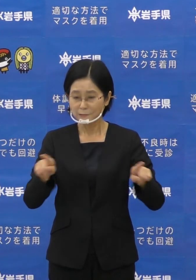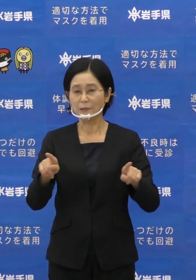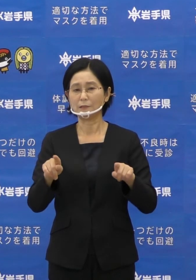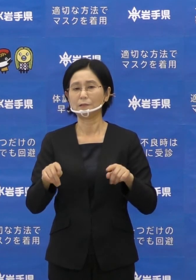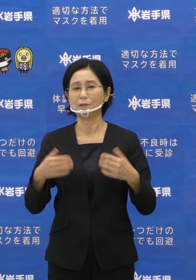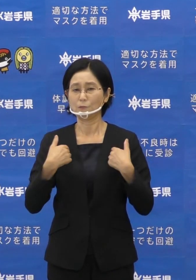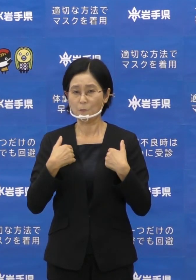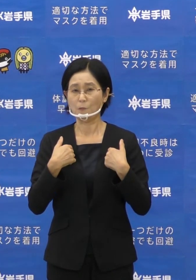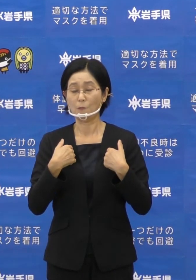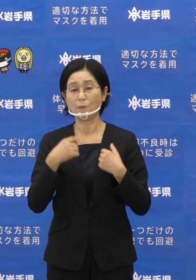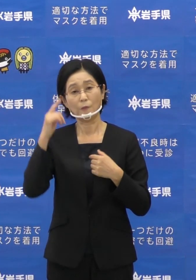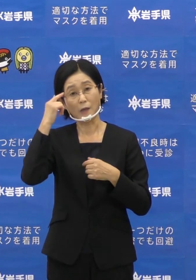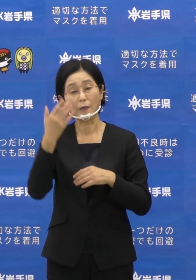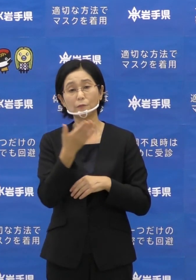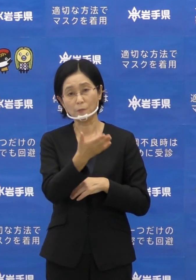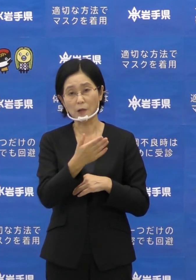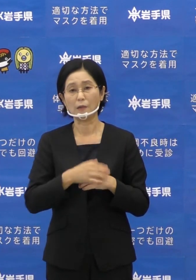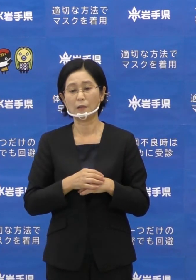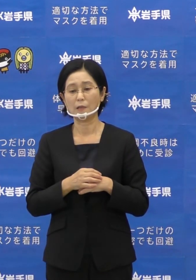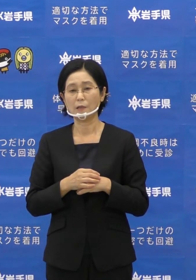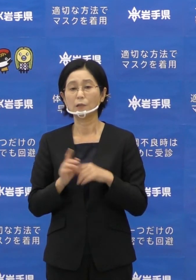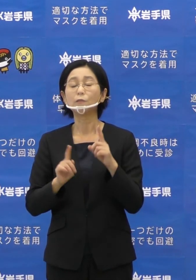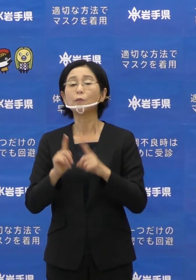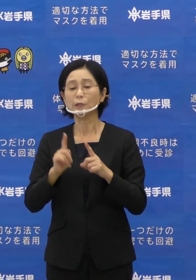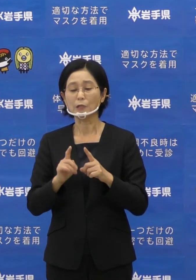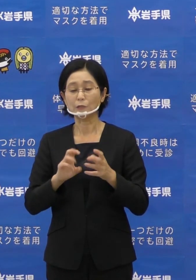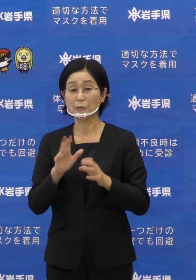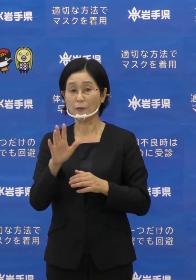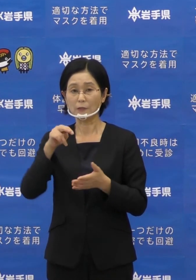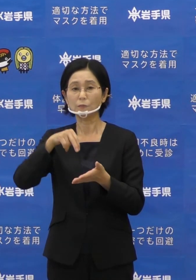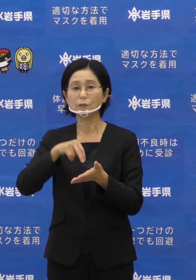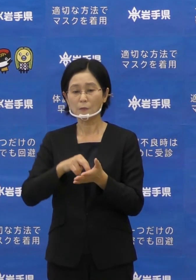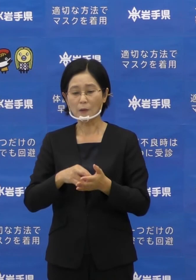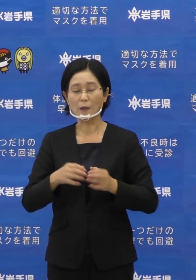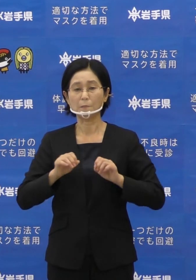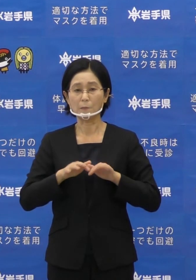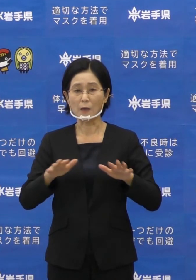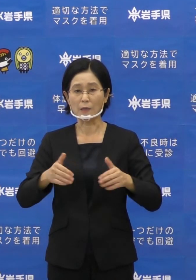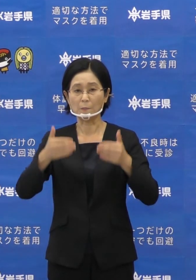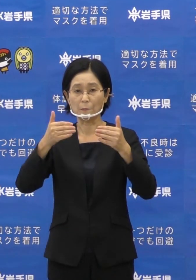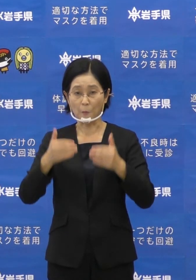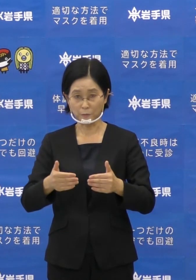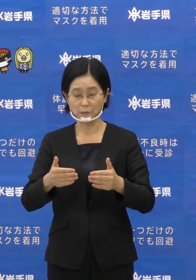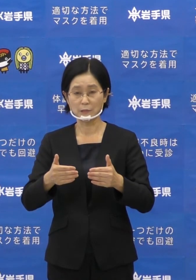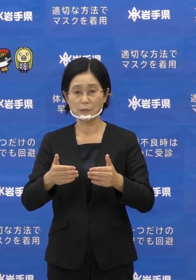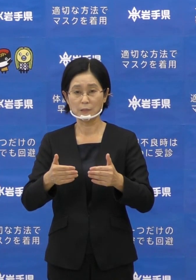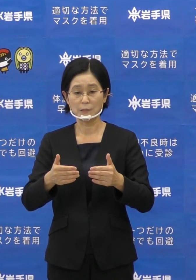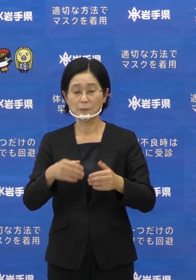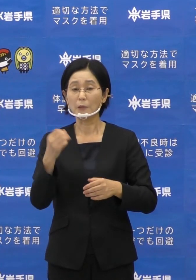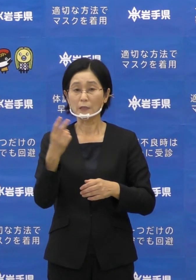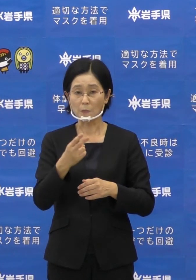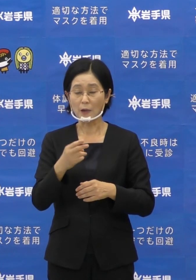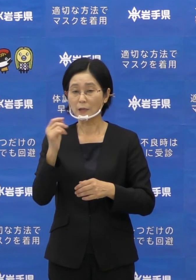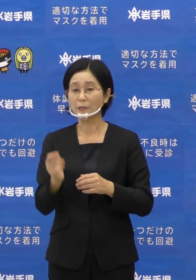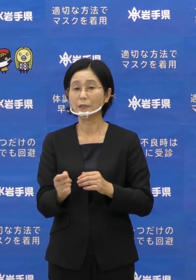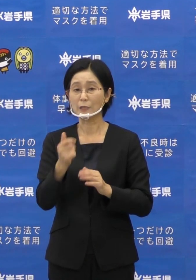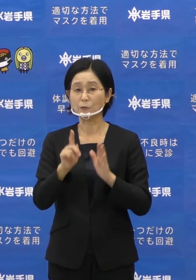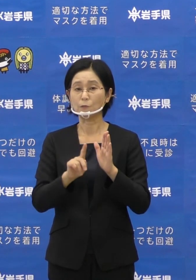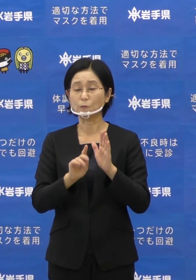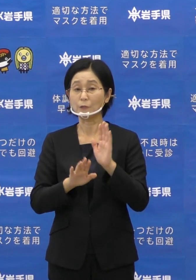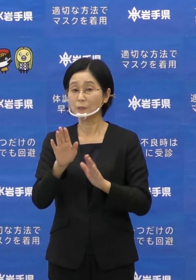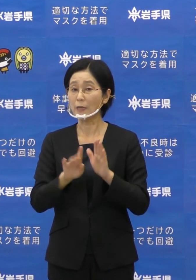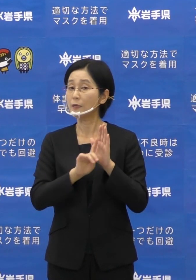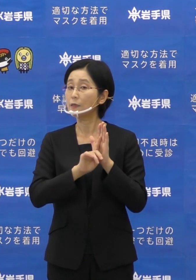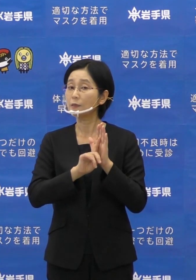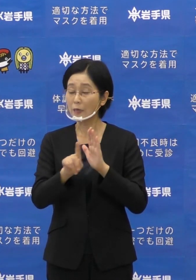のか、いずれにせよ岩手はまん延防止等重点措置の対象か緊急事態宣言の対象かどちらかに